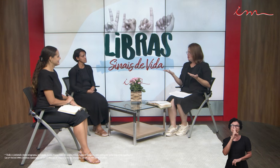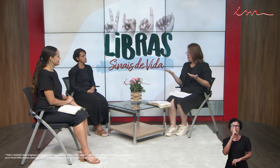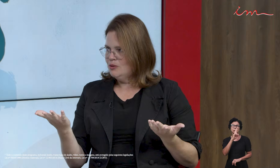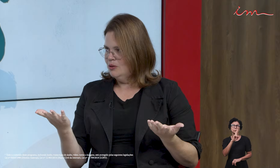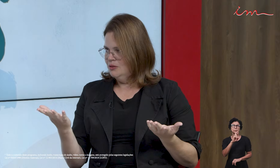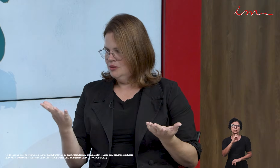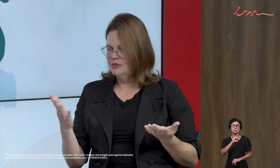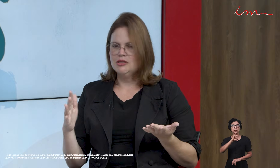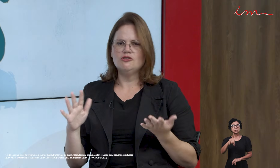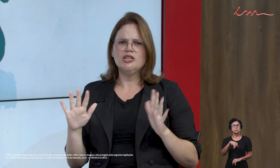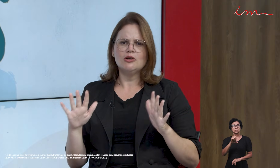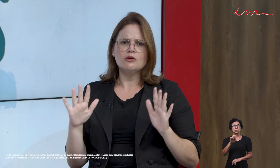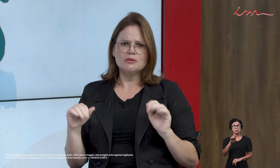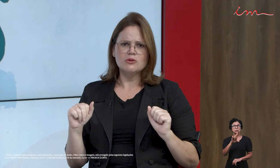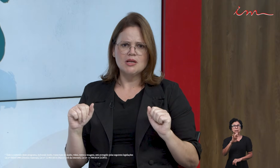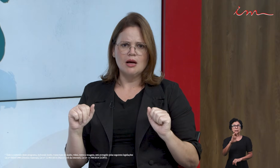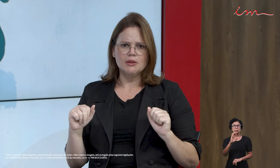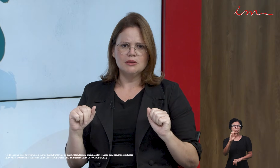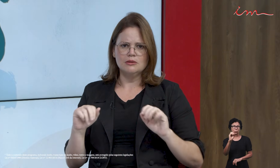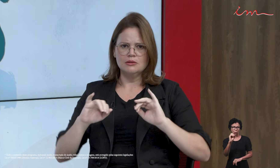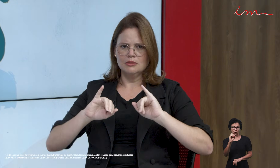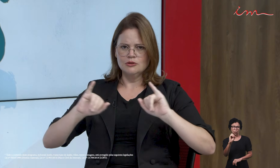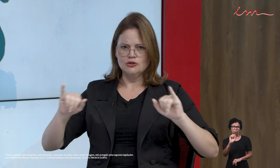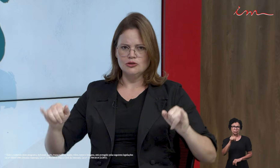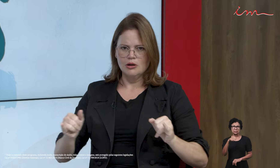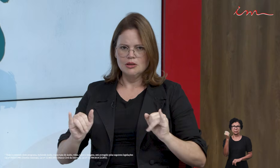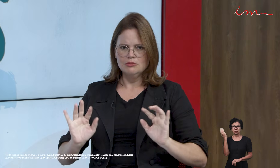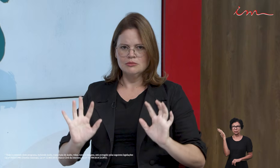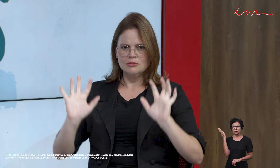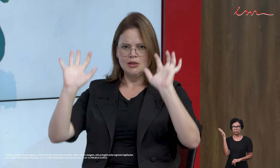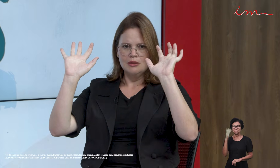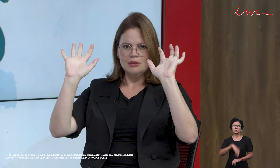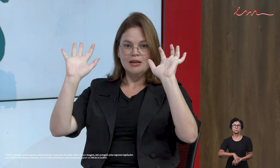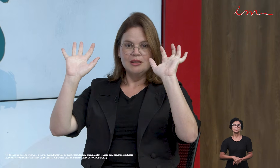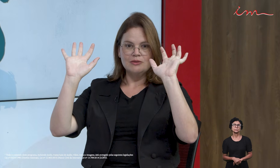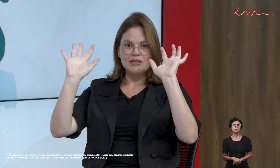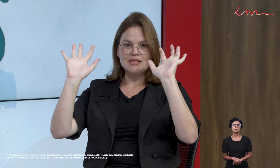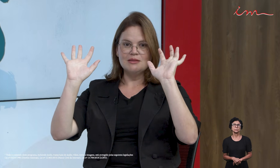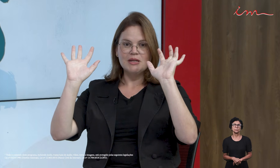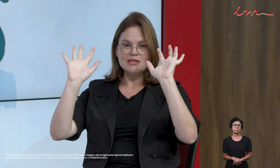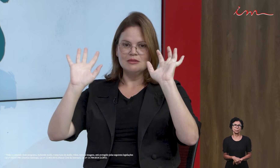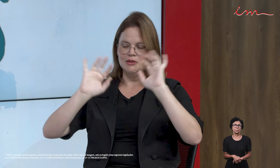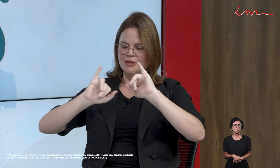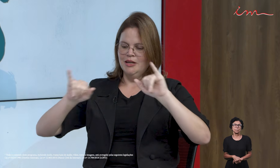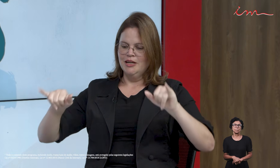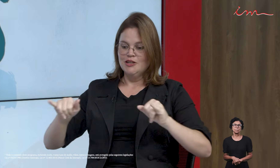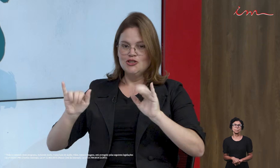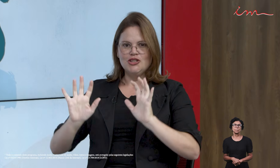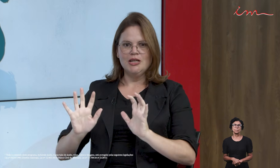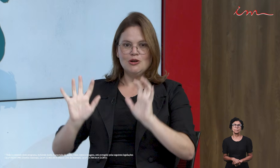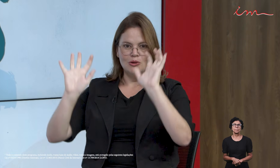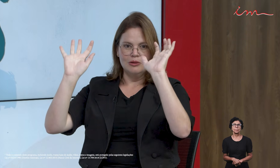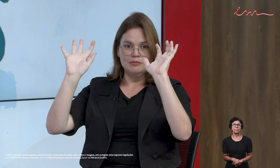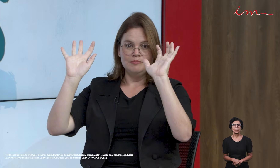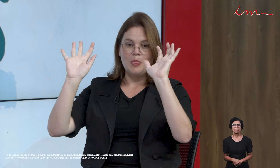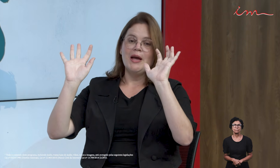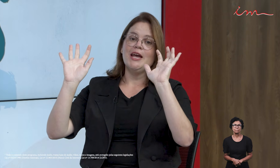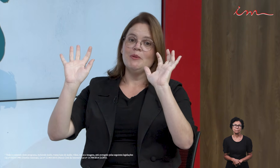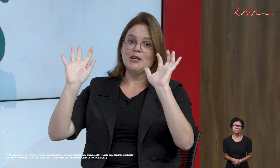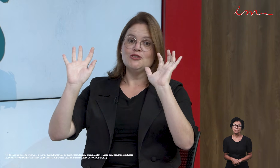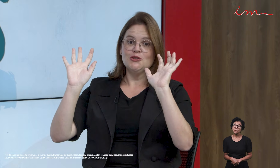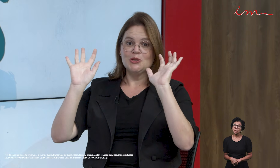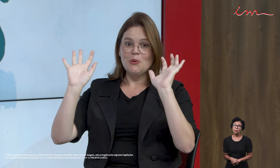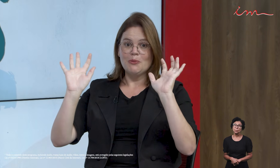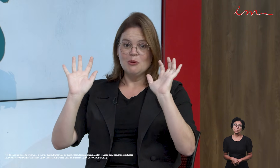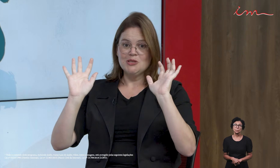sinal de Jericó. O sinal de Jericó, os irmãos sabem? Ó, J, faz assim para cima. Jericó.